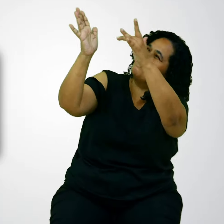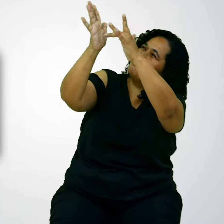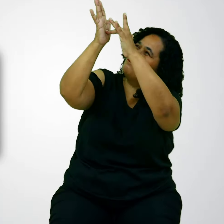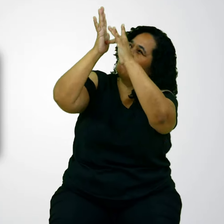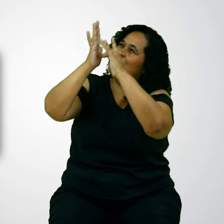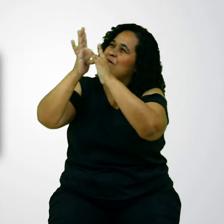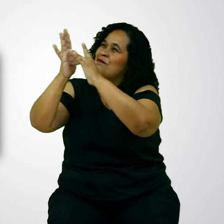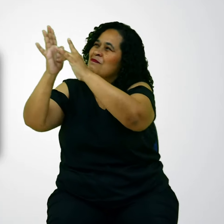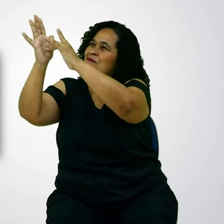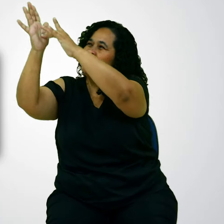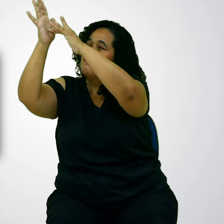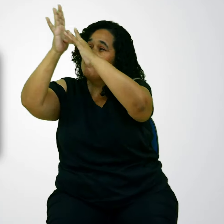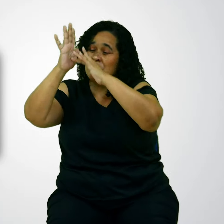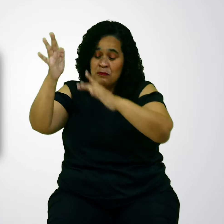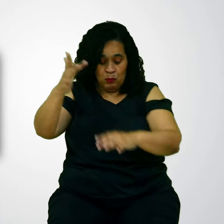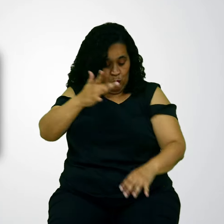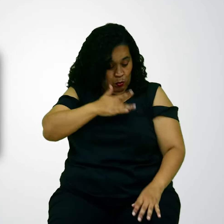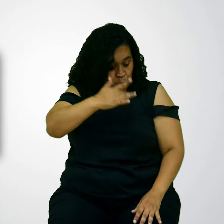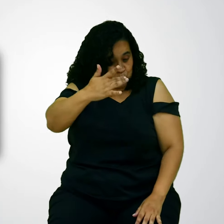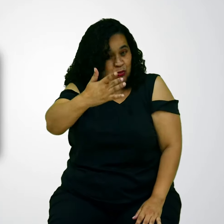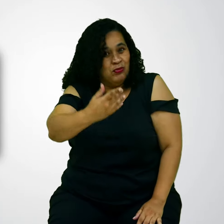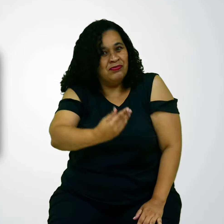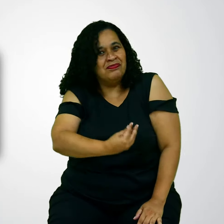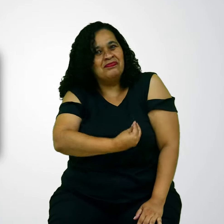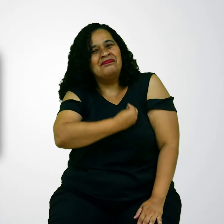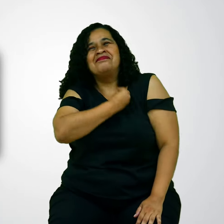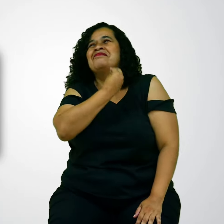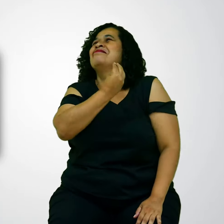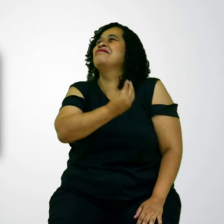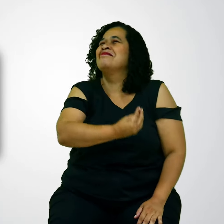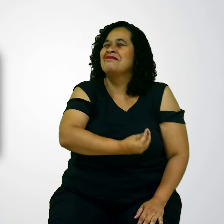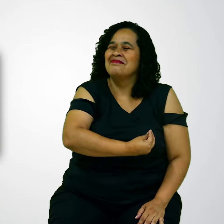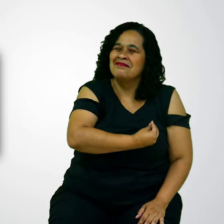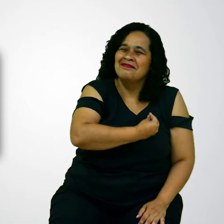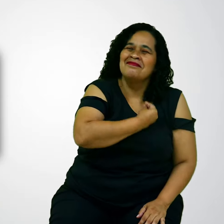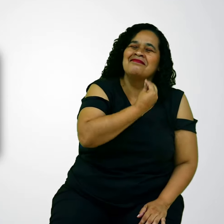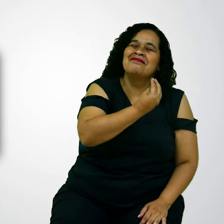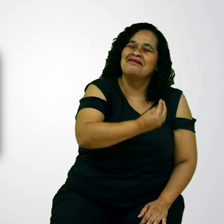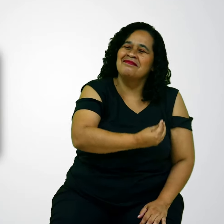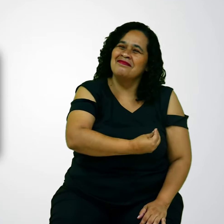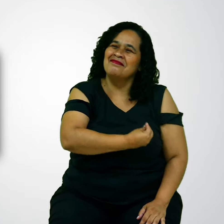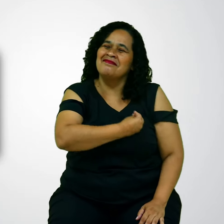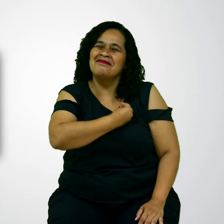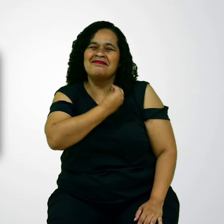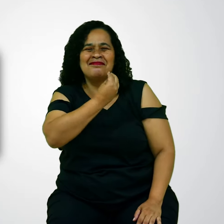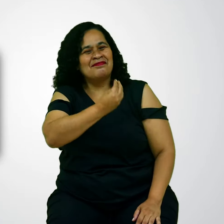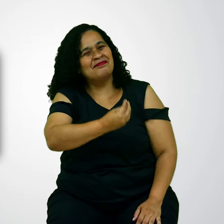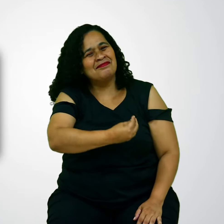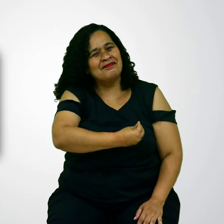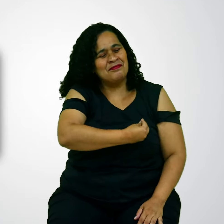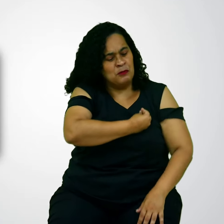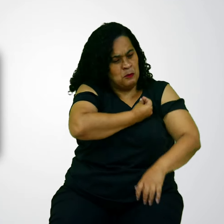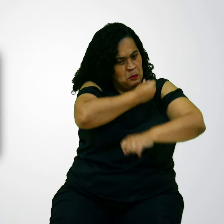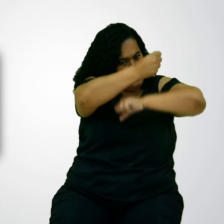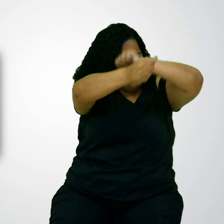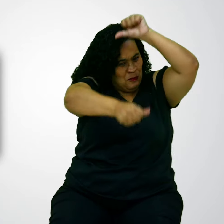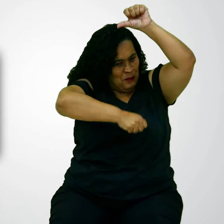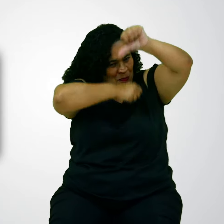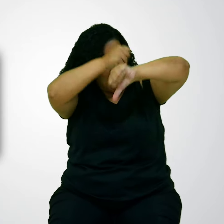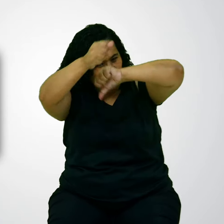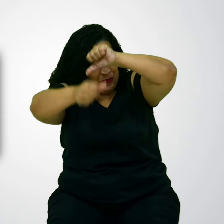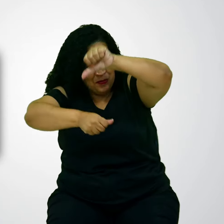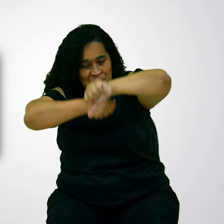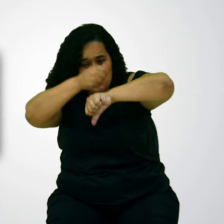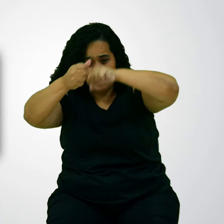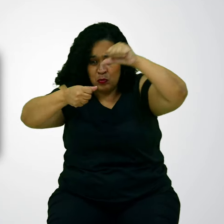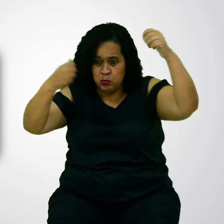minha vida e a transformou em vida